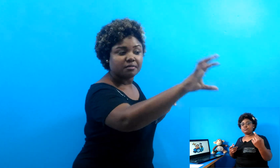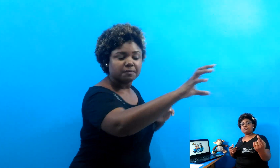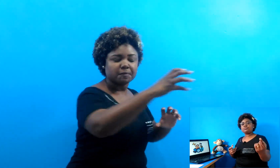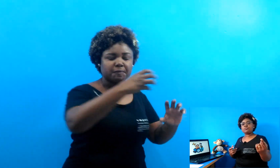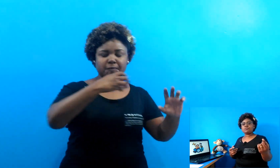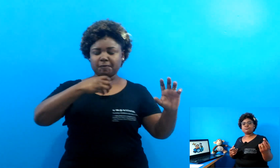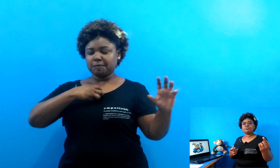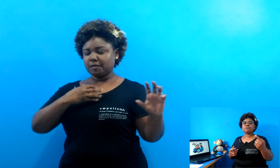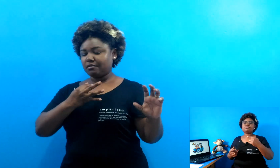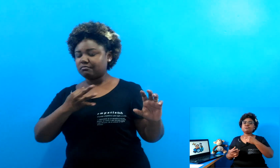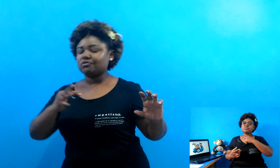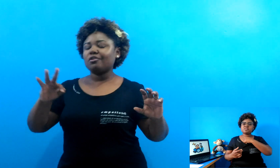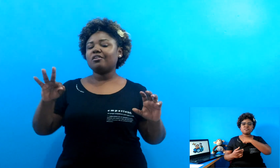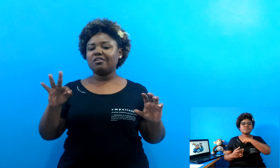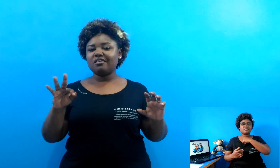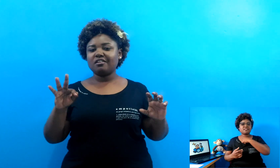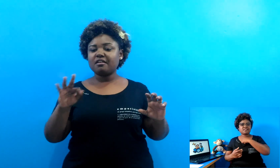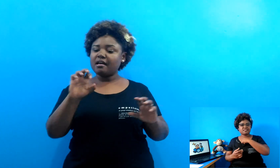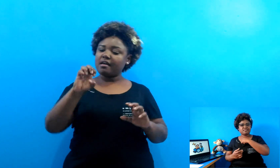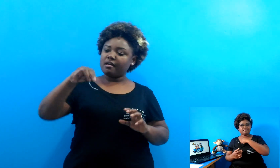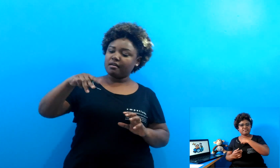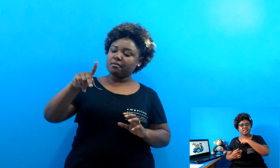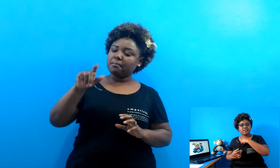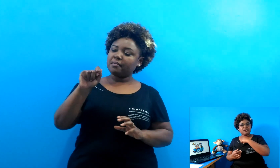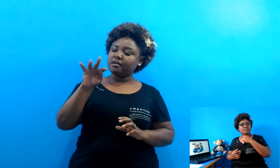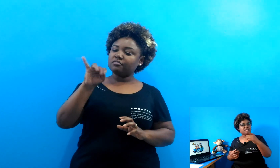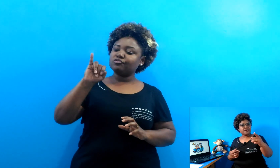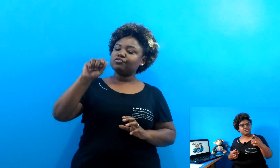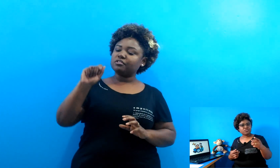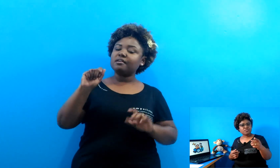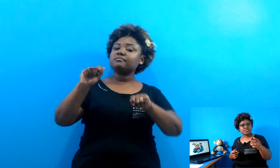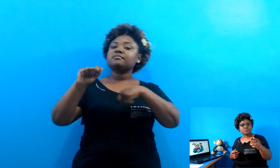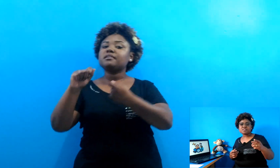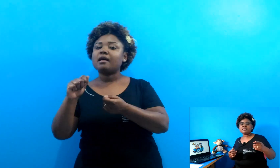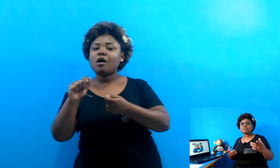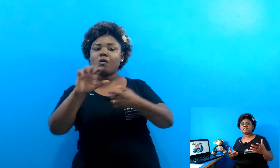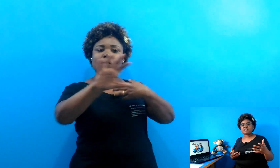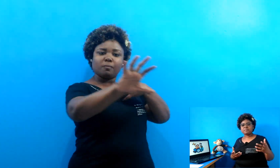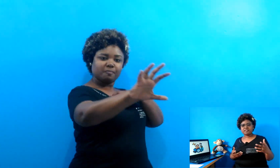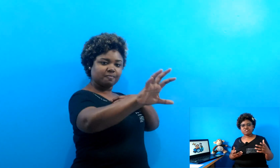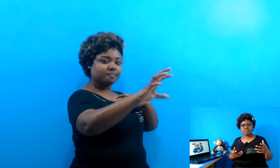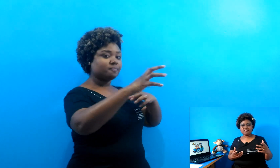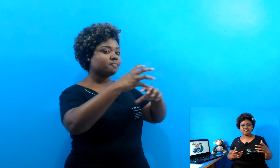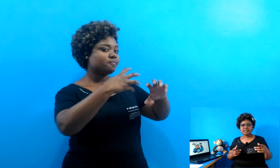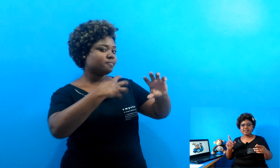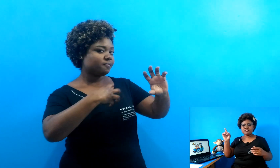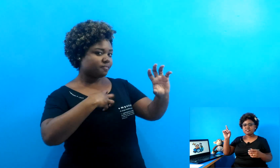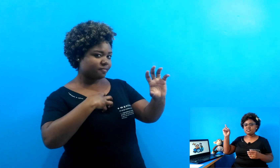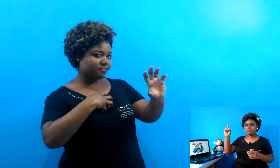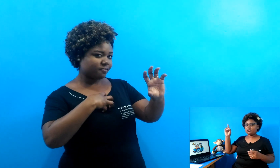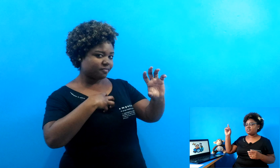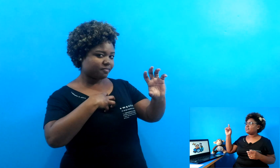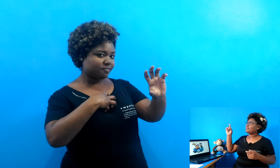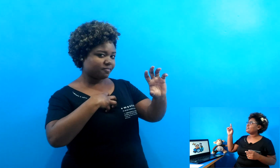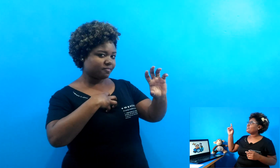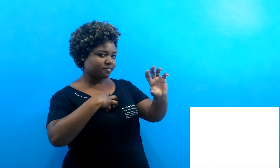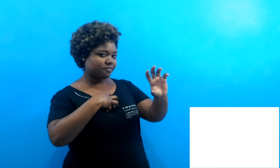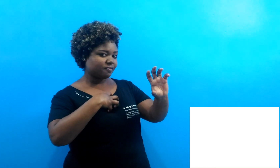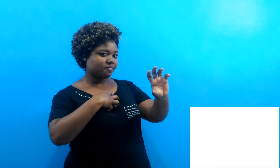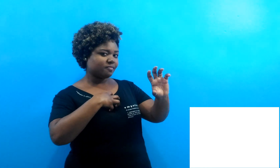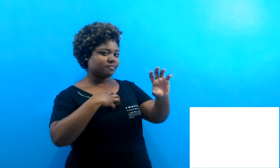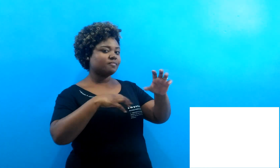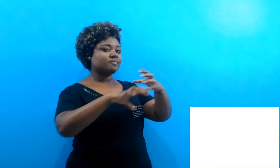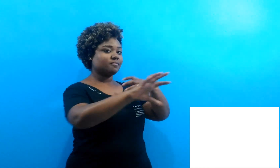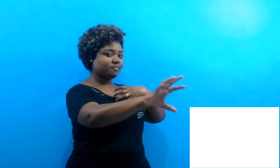é a dor do outro no seu coração. Não é à toa que o sinal da empatia é esse aqui, ó.